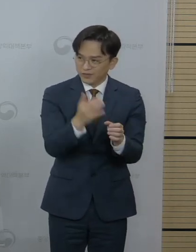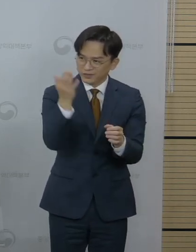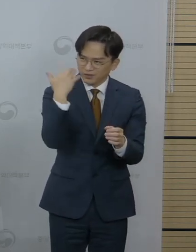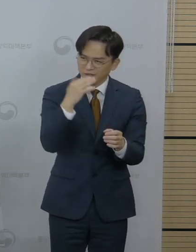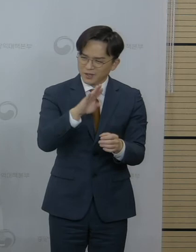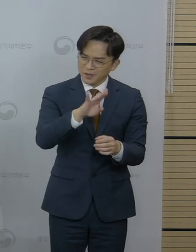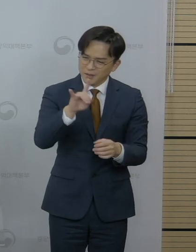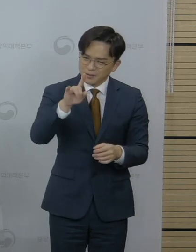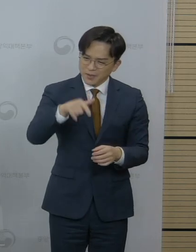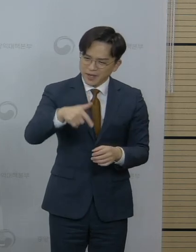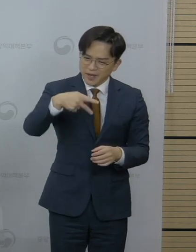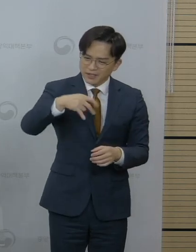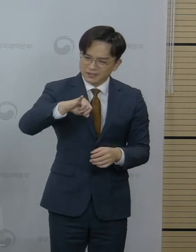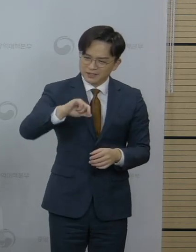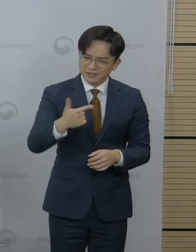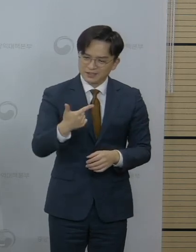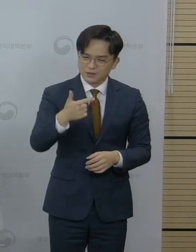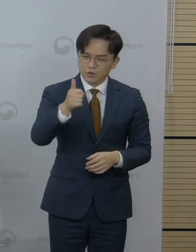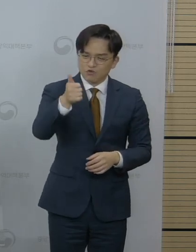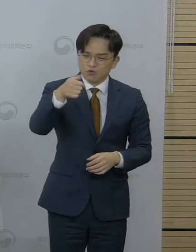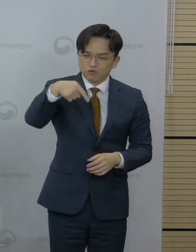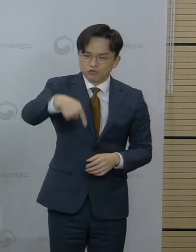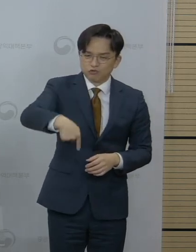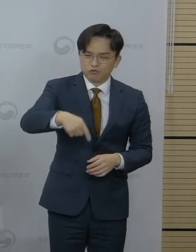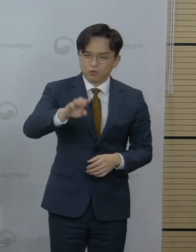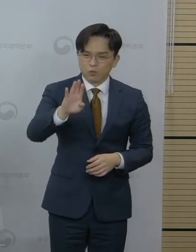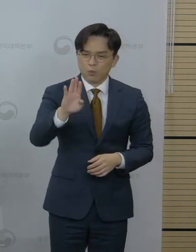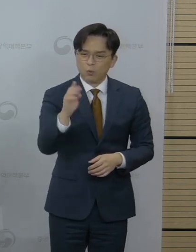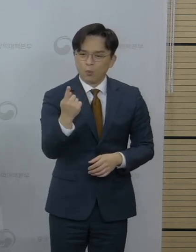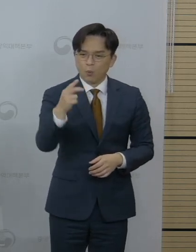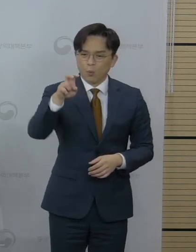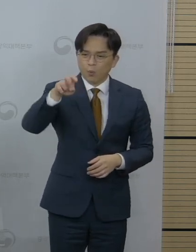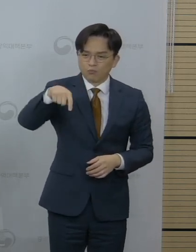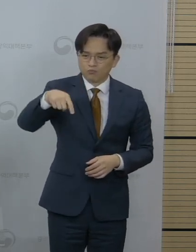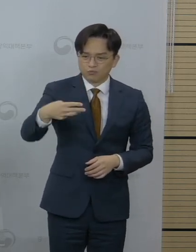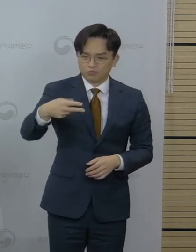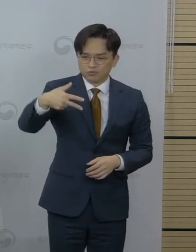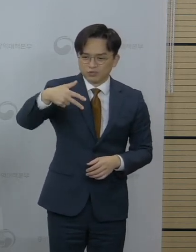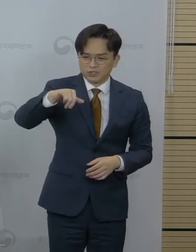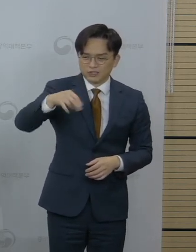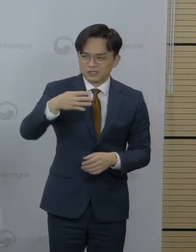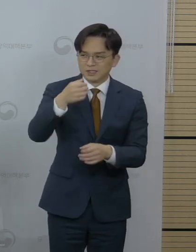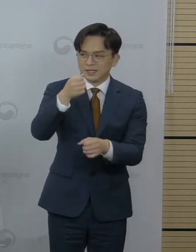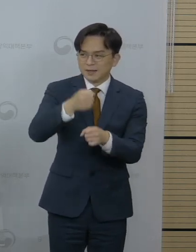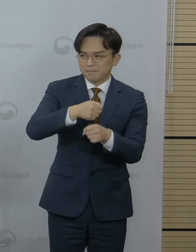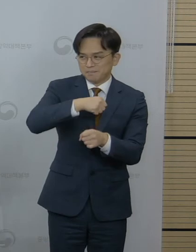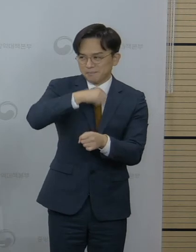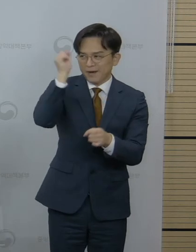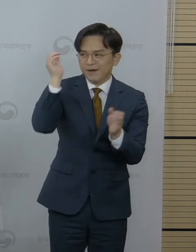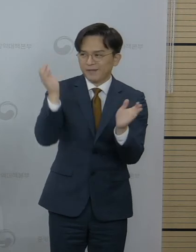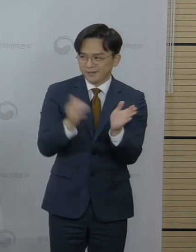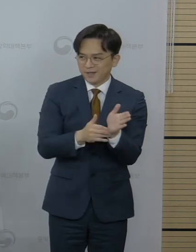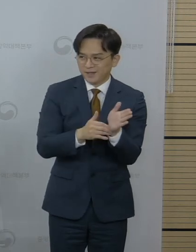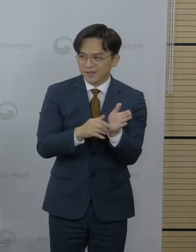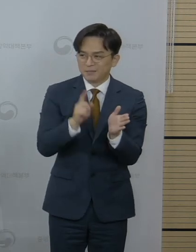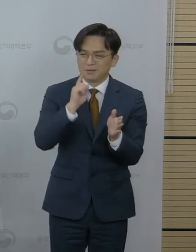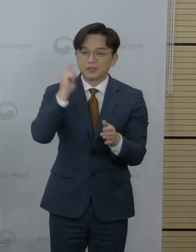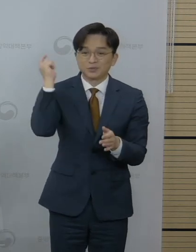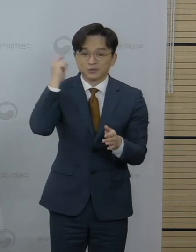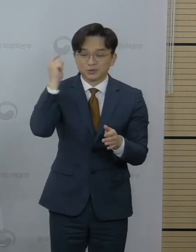질문입니다. 국내 연구기관에서 백신 후보 물질을 개발하는 과정에서의 난관은 또